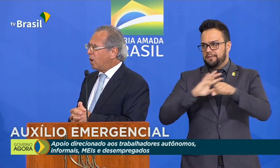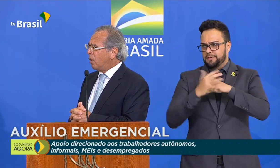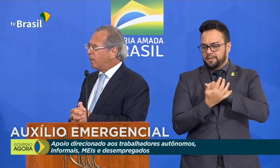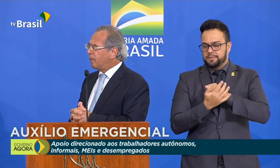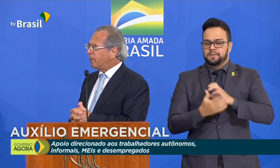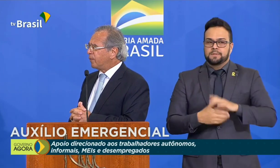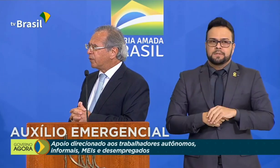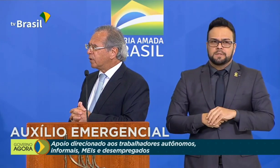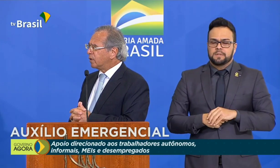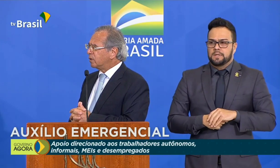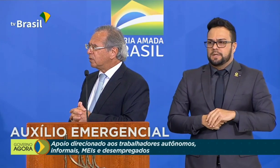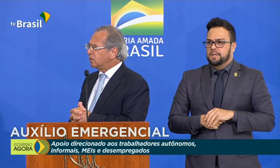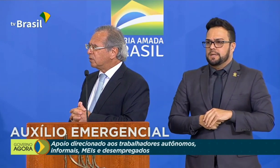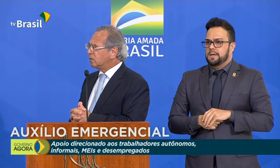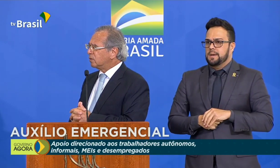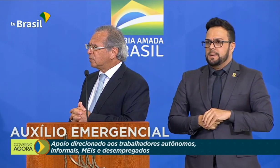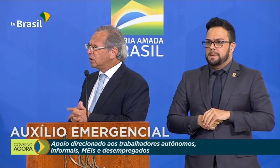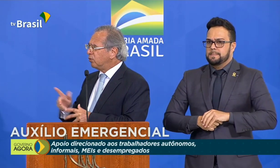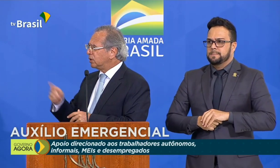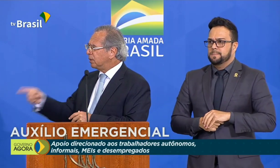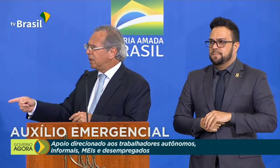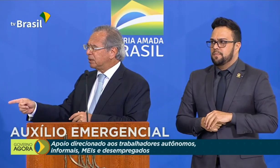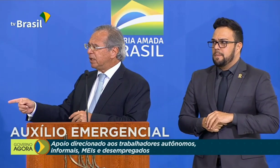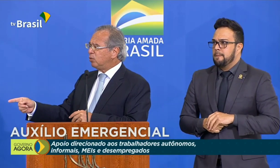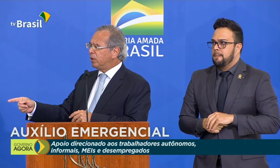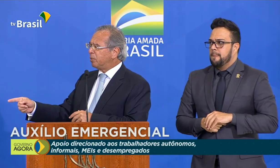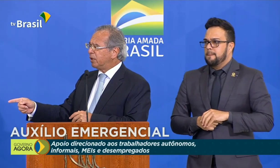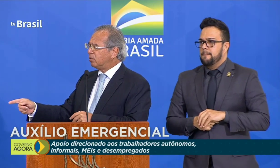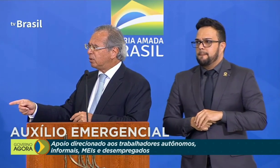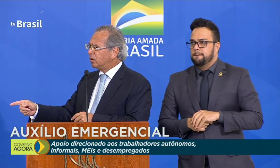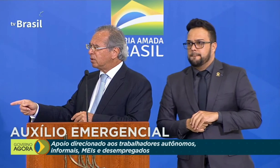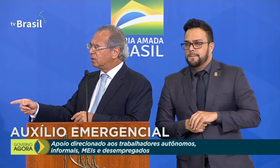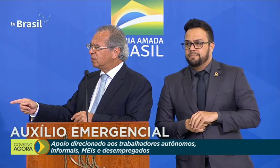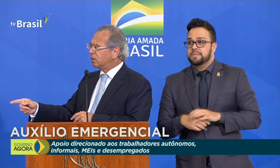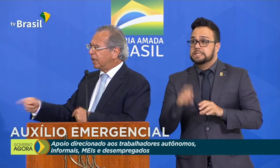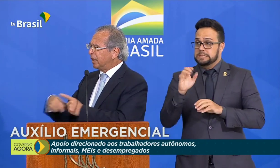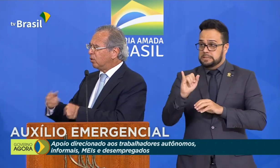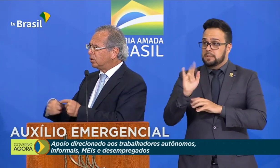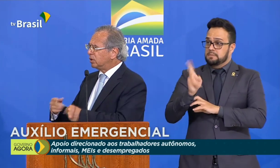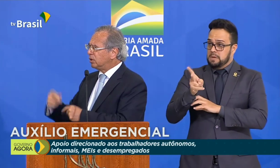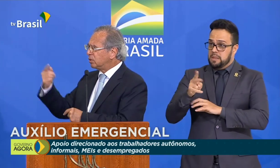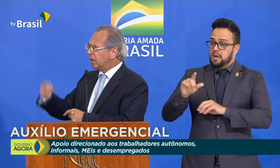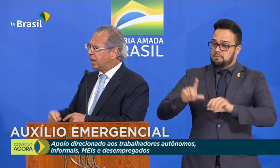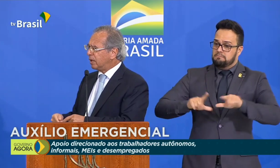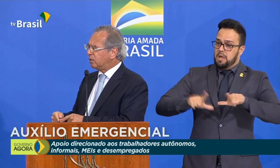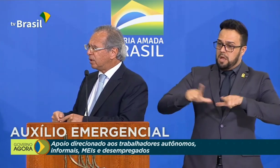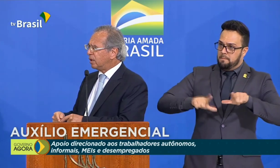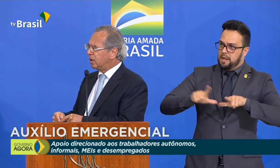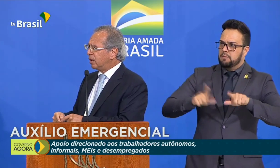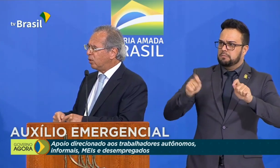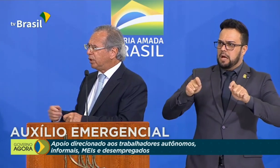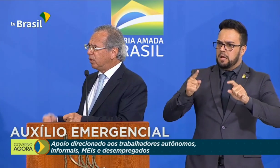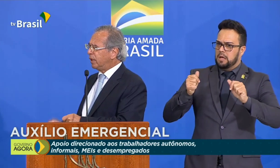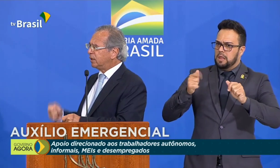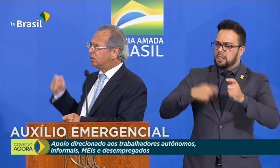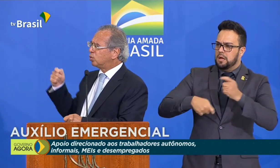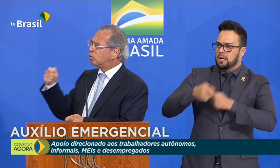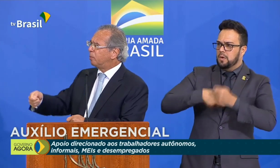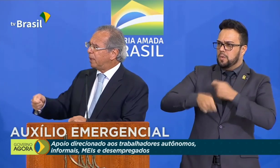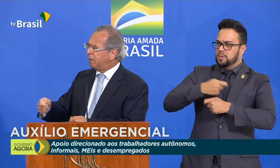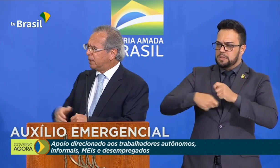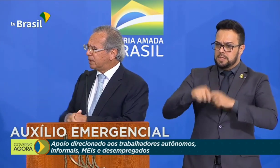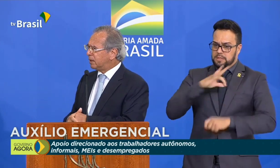pelo qual, se você mantém um emprego, renegocia o salário, a União